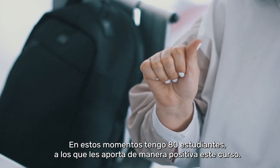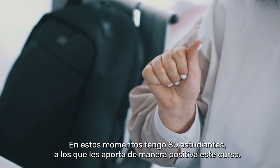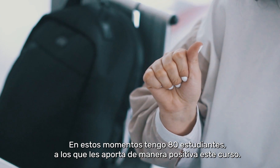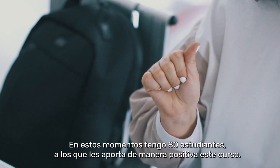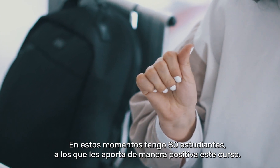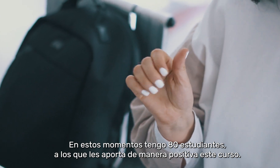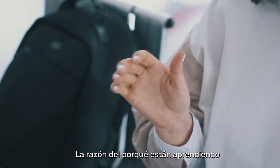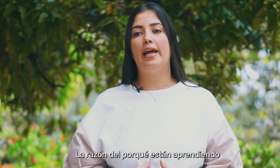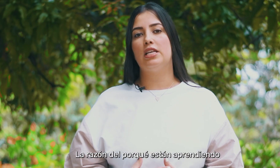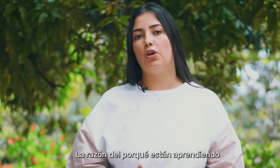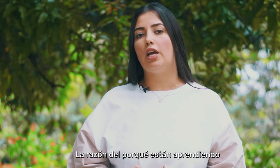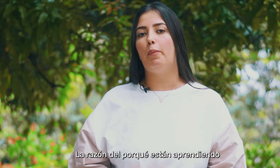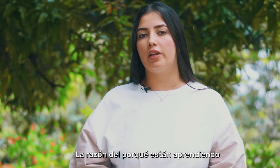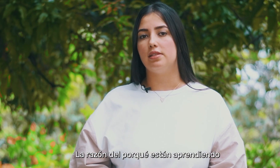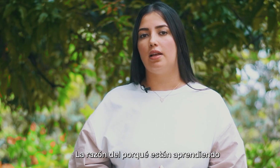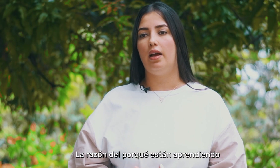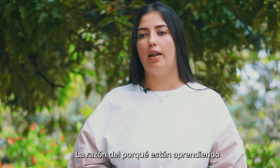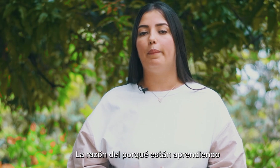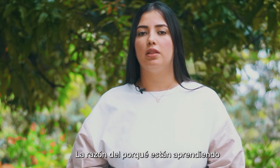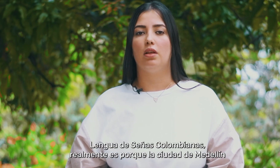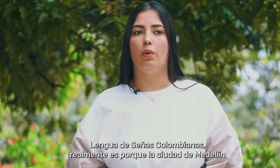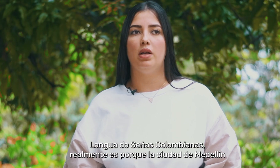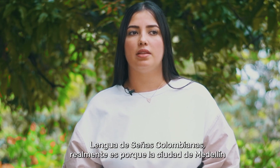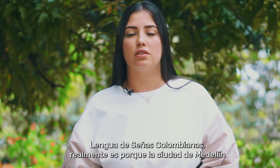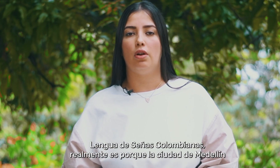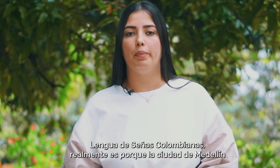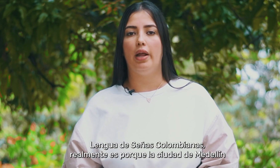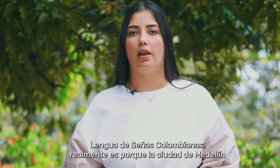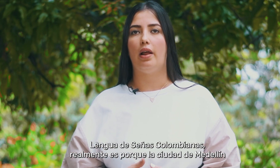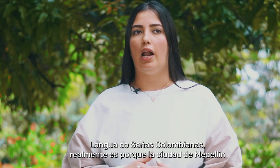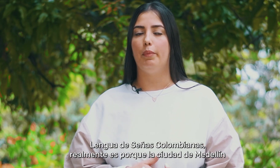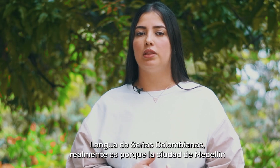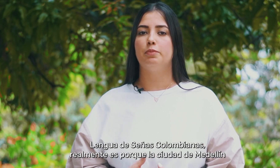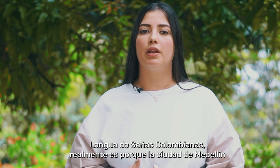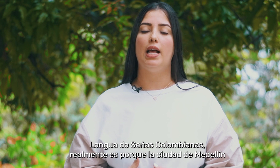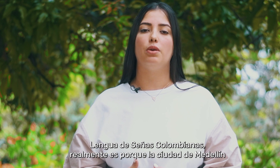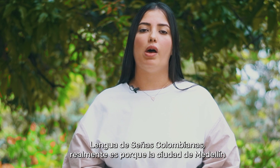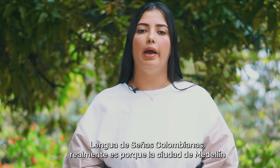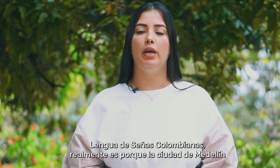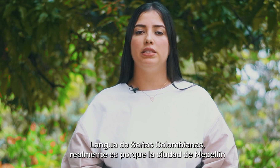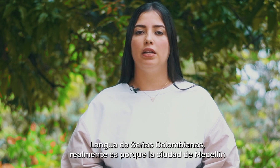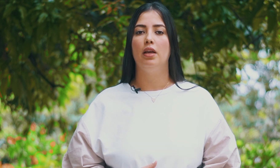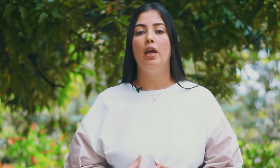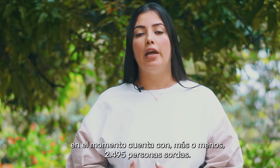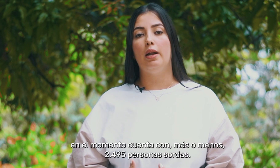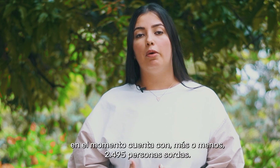este curso. La razón del por qué están aprendiendo lengua de señas colombianas realmente es porque la ciudad de Medellín en el